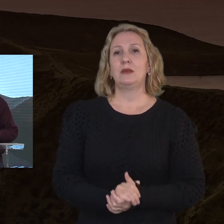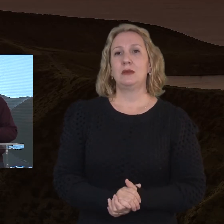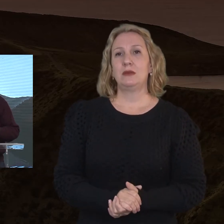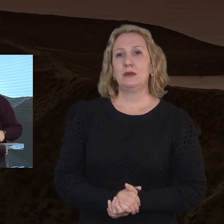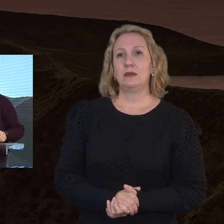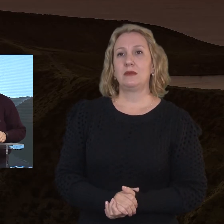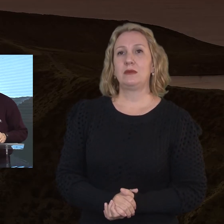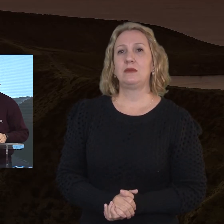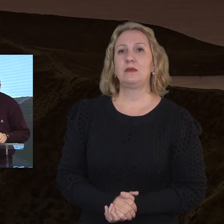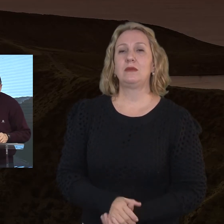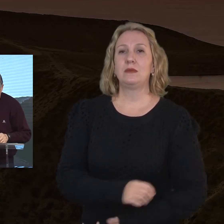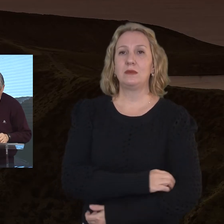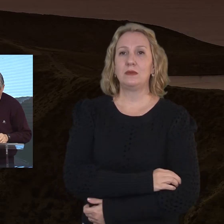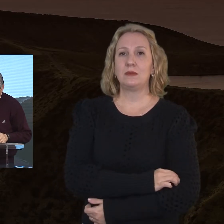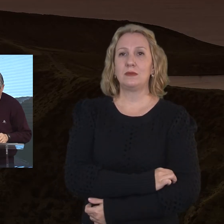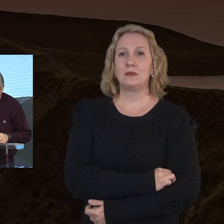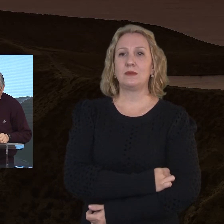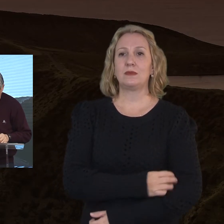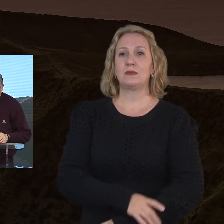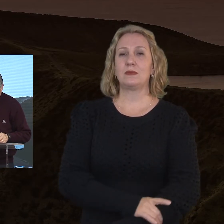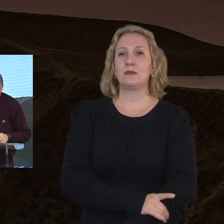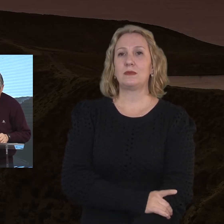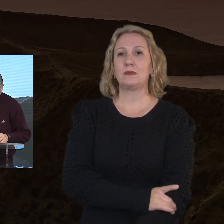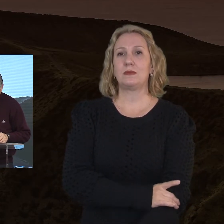em efésios 1 10